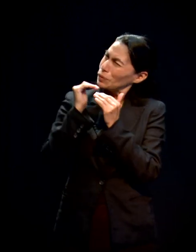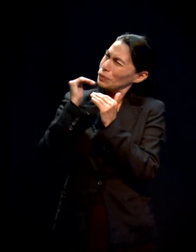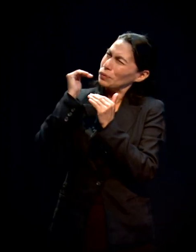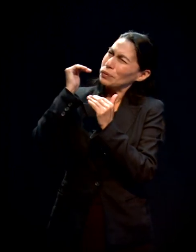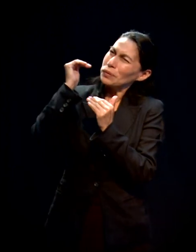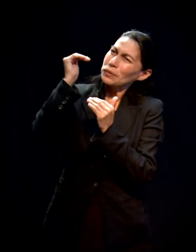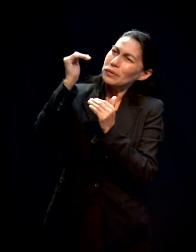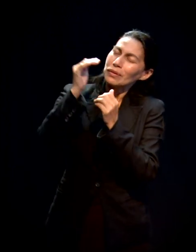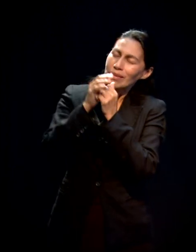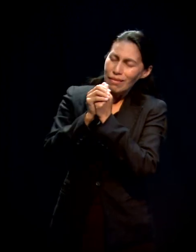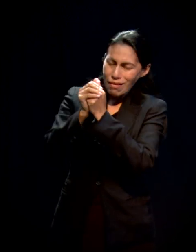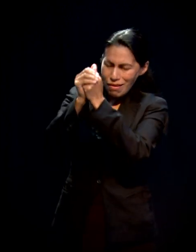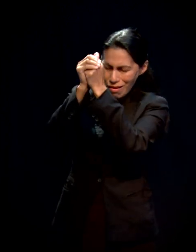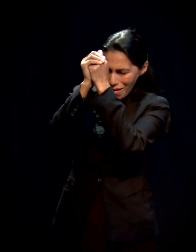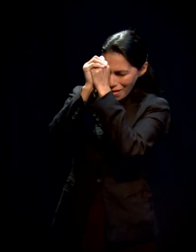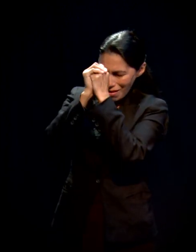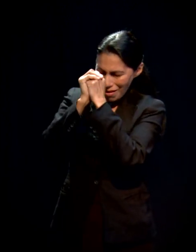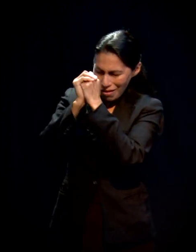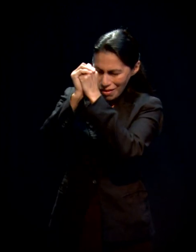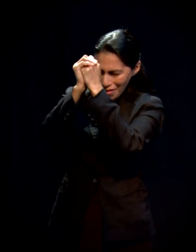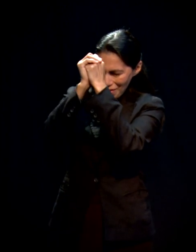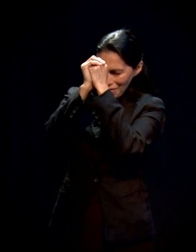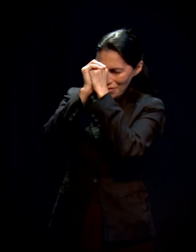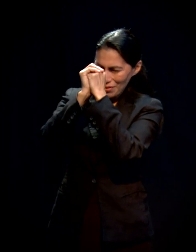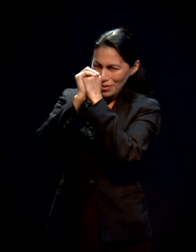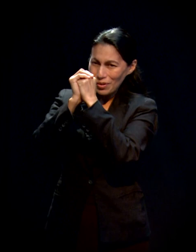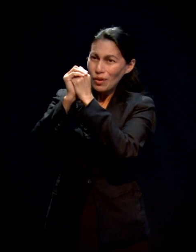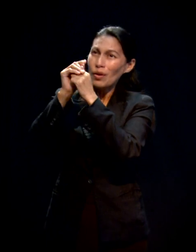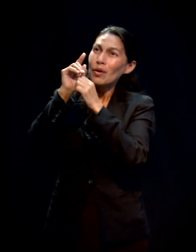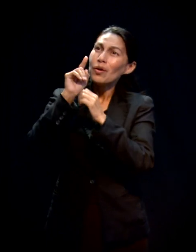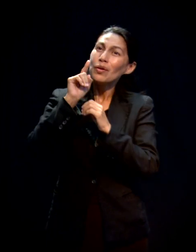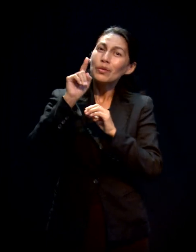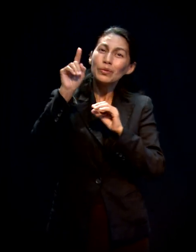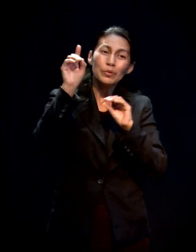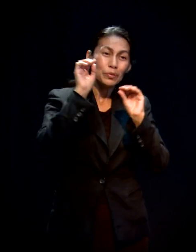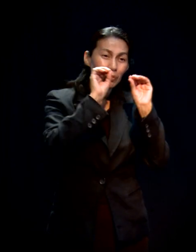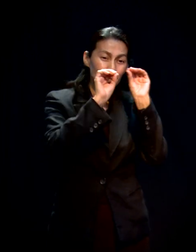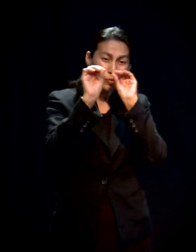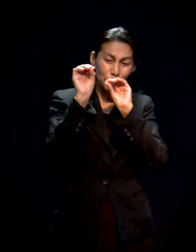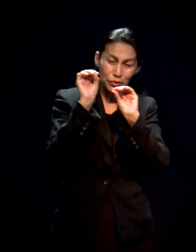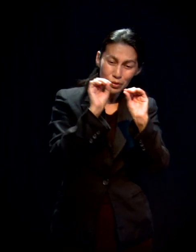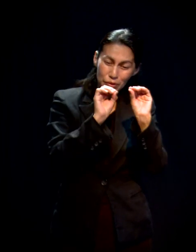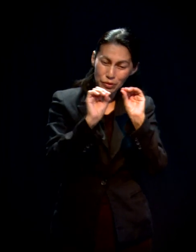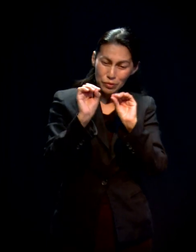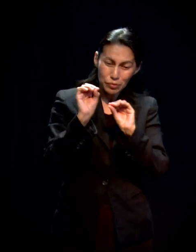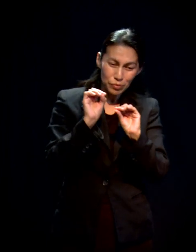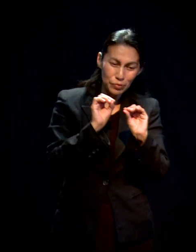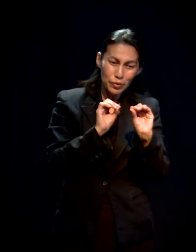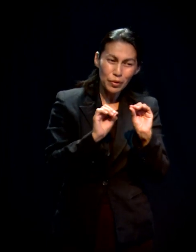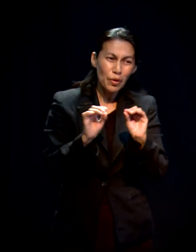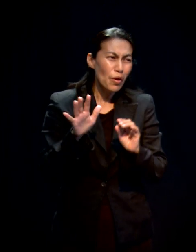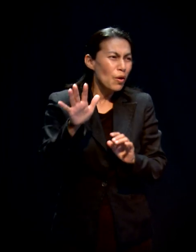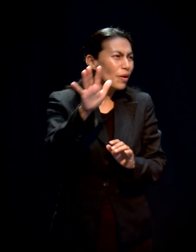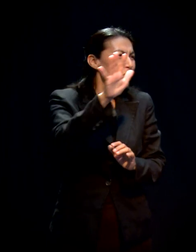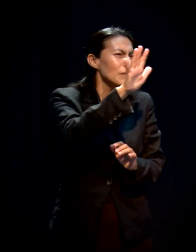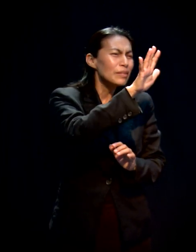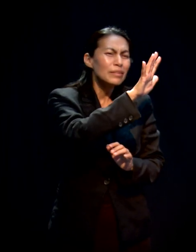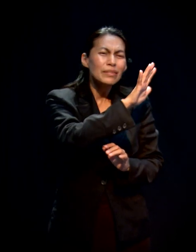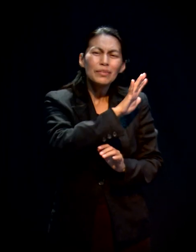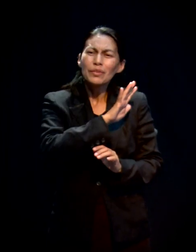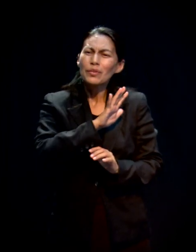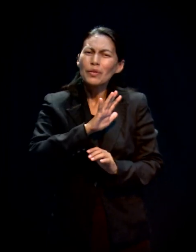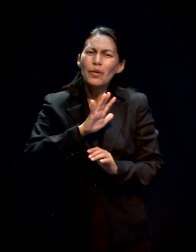su quema a cada rincón de la creación